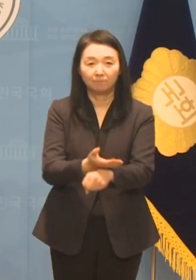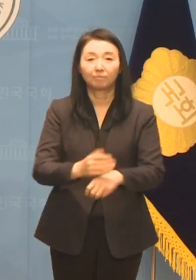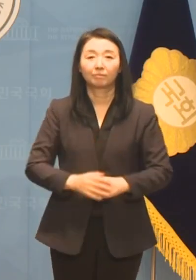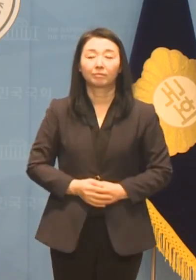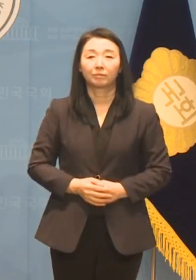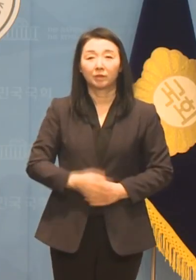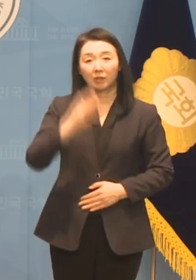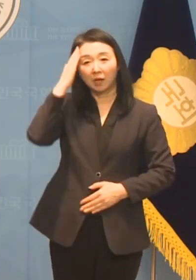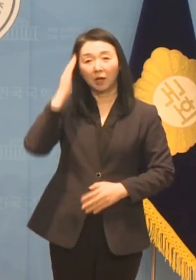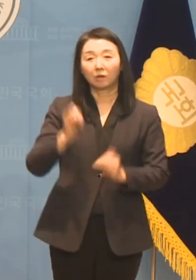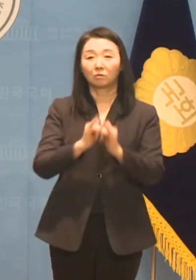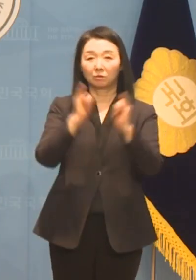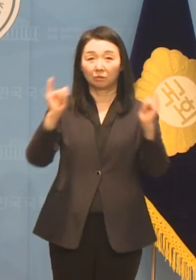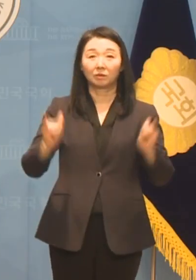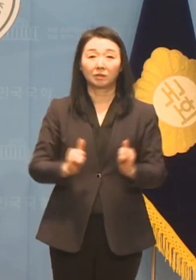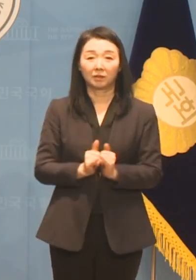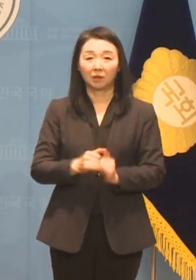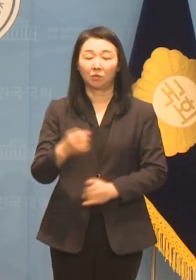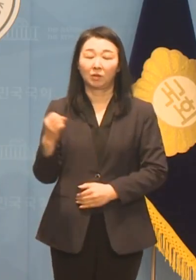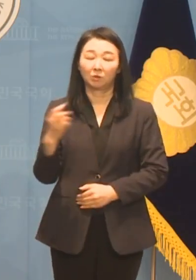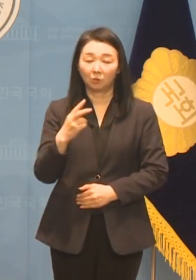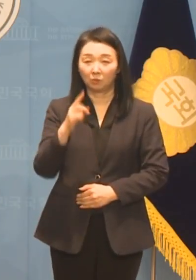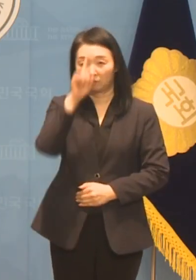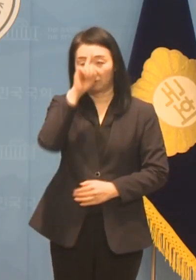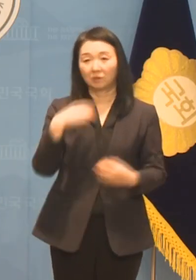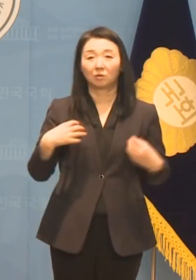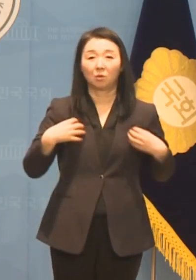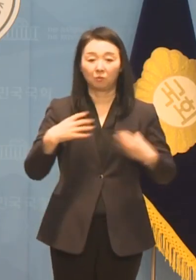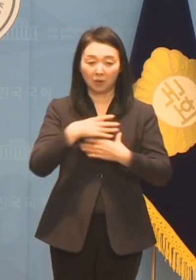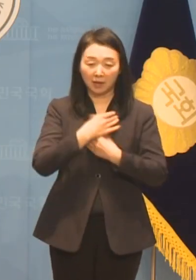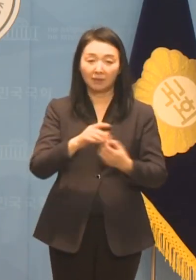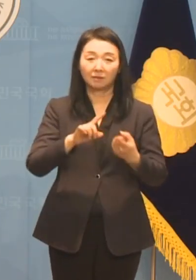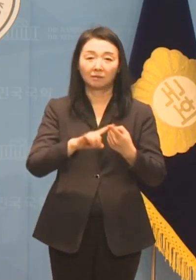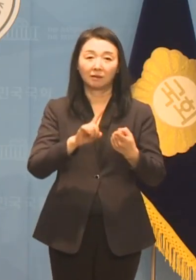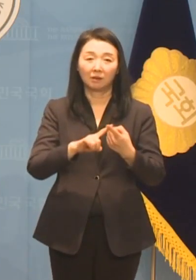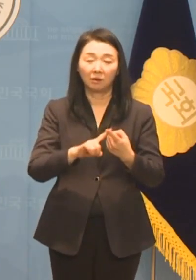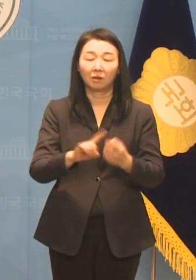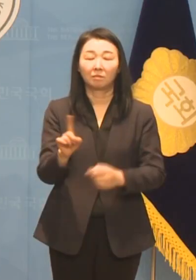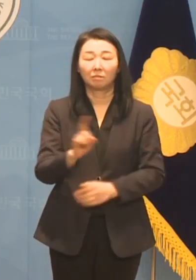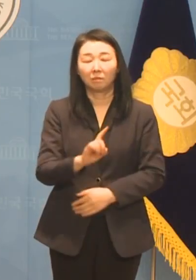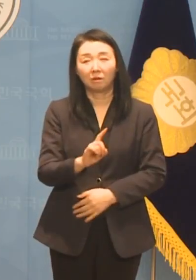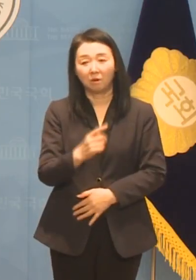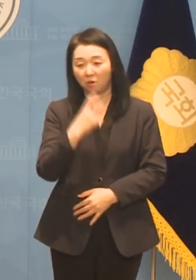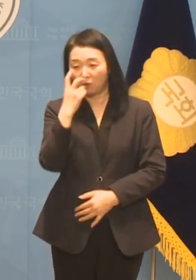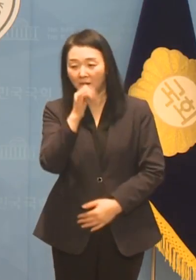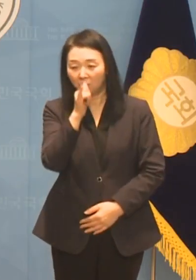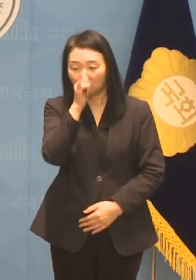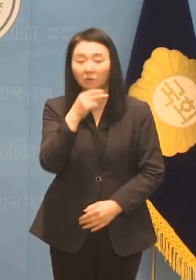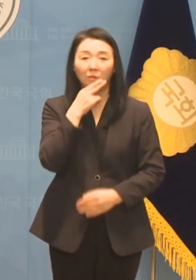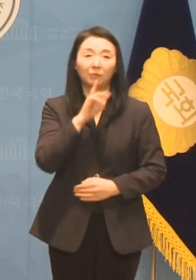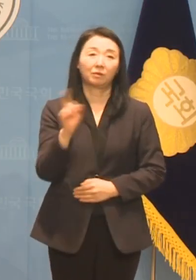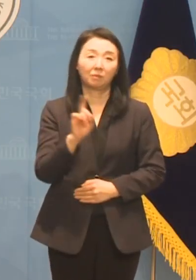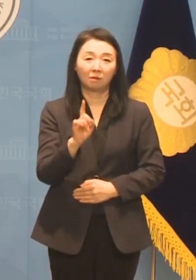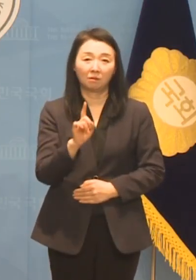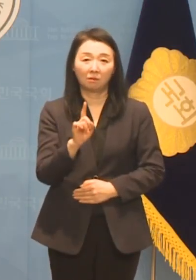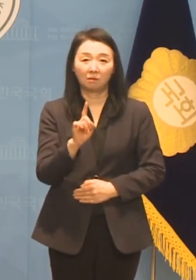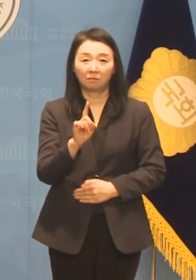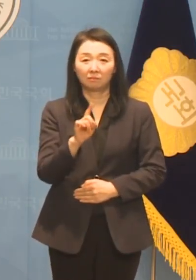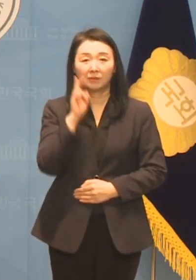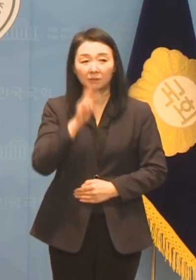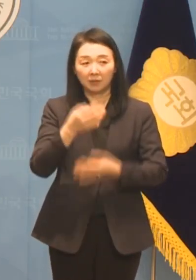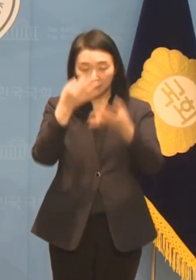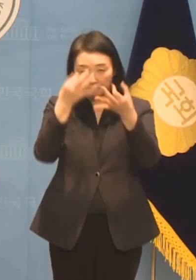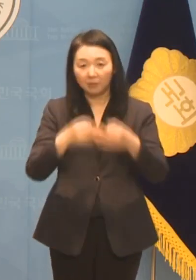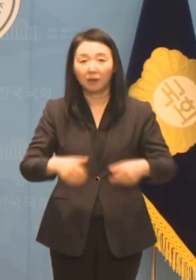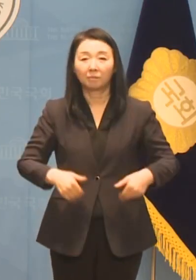우리 사회와 정부가 안전에 대해 얼마나 철저히 관리하고 있는가 심각하게 돌아봐야